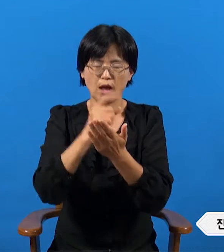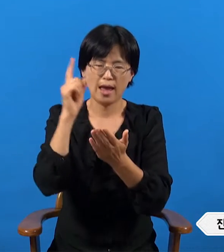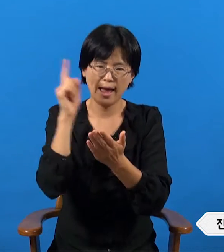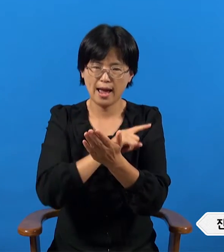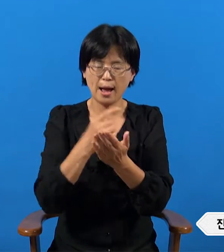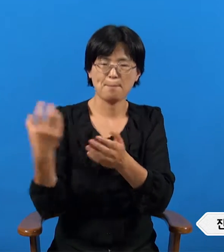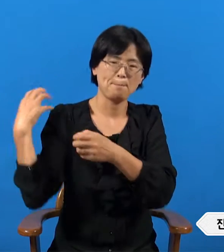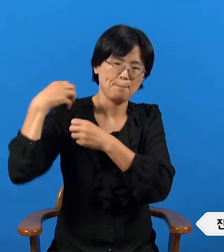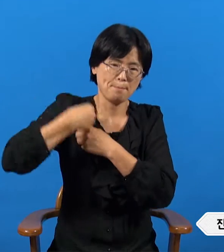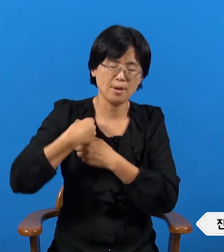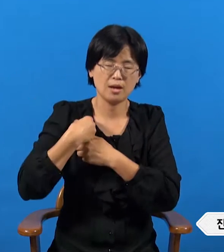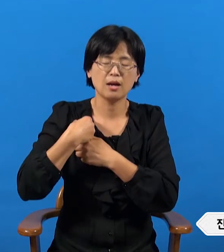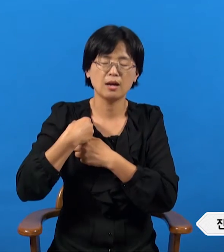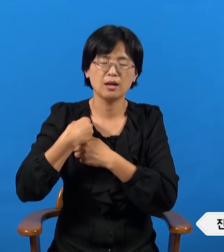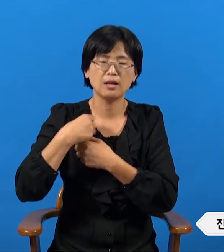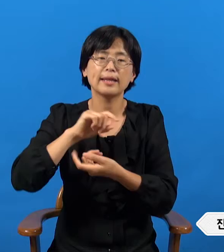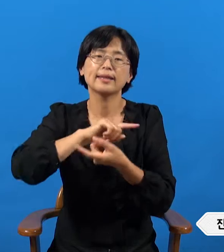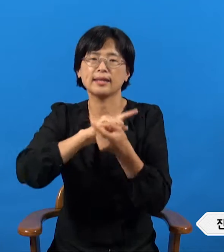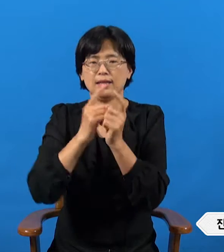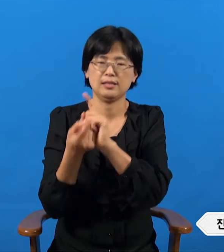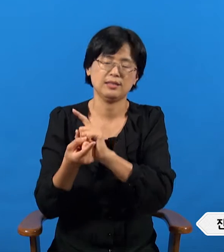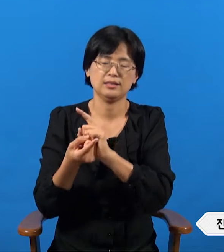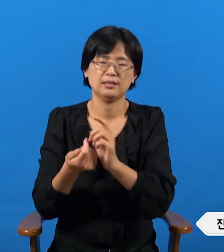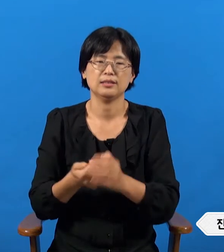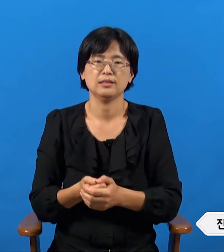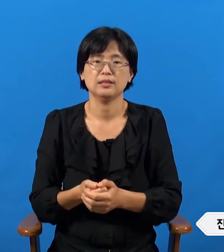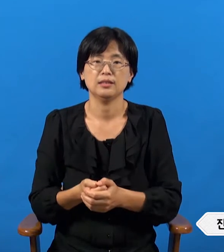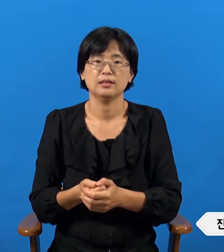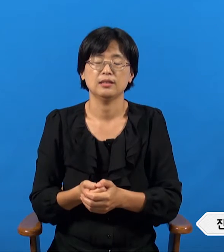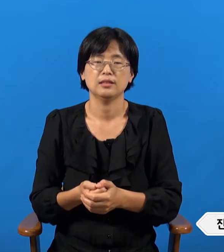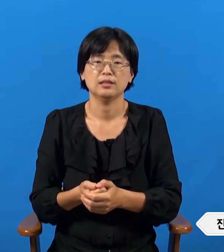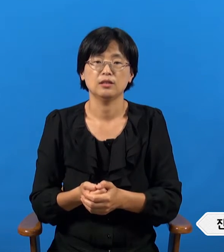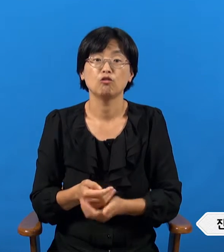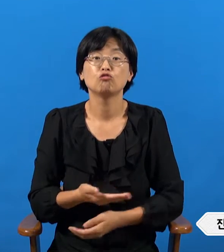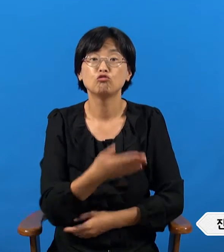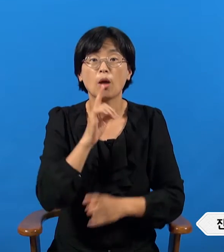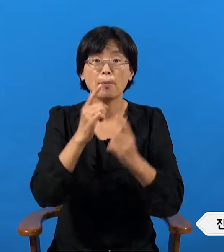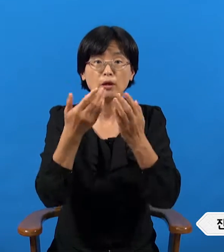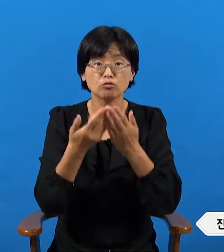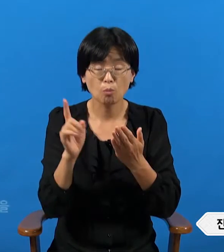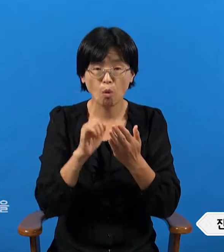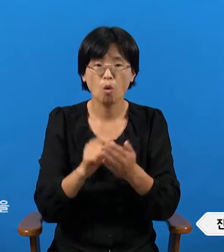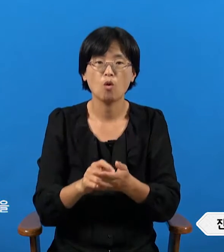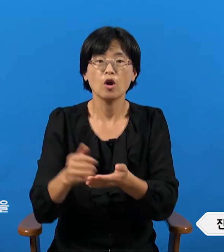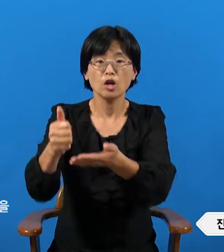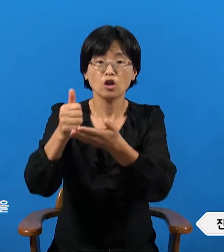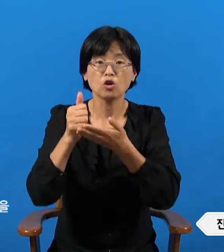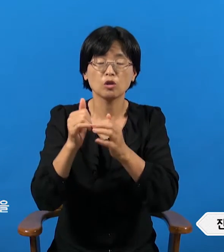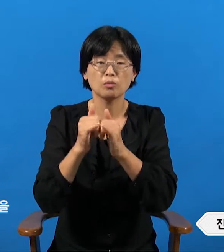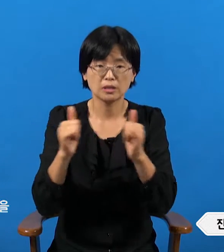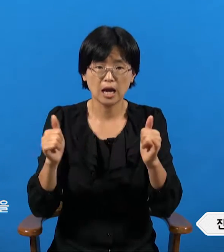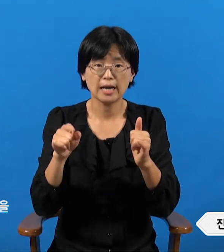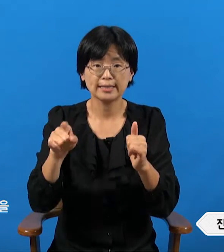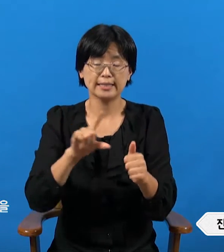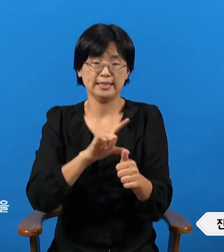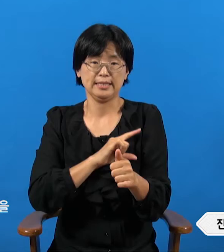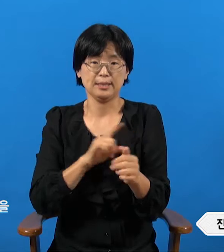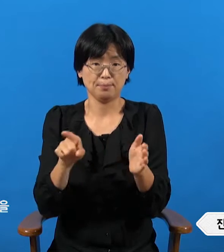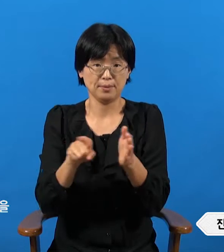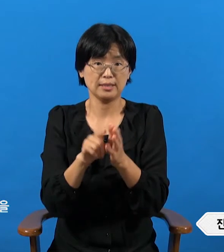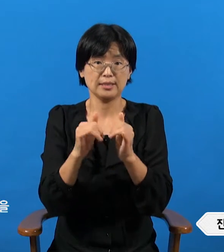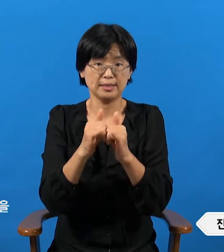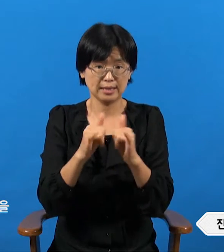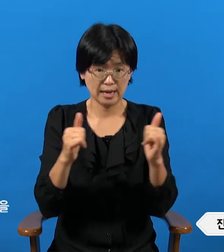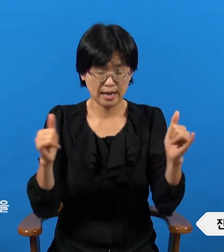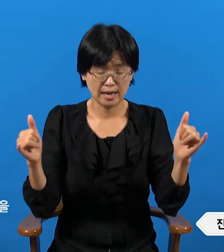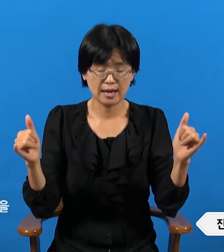죄악을 짊어지셨습니다. 그리고 우리에게 말씀하십니다. 요한복음 1장 12절 영접하는 자 곧 그